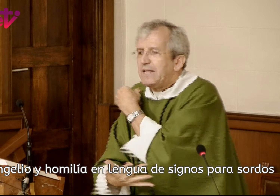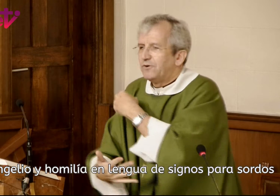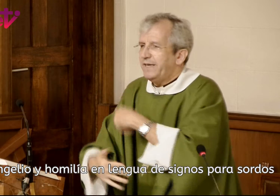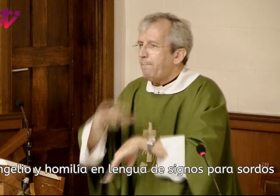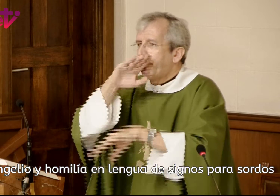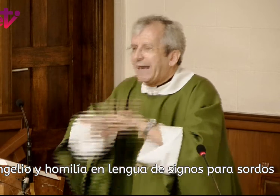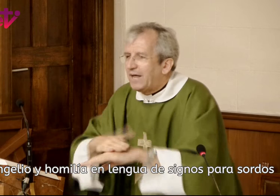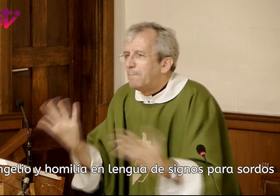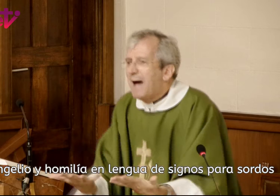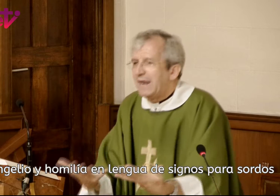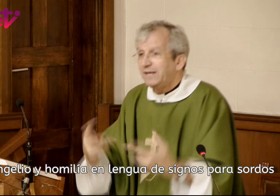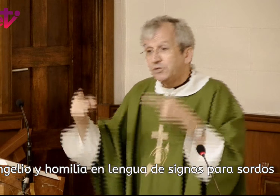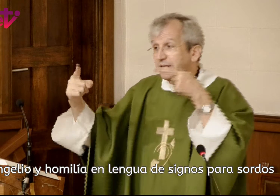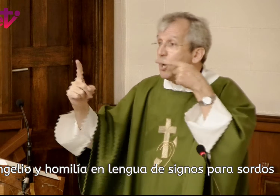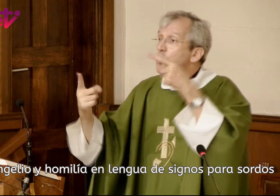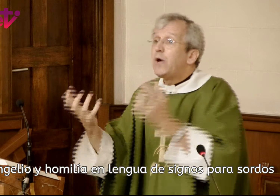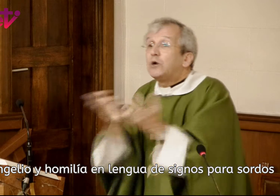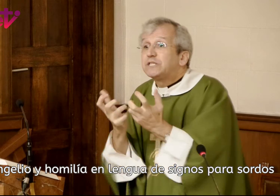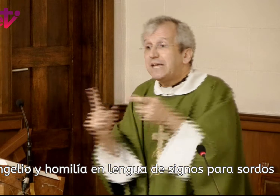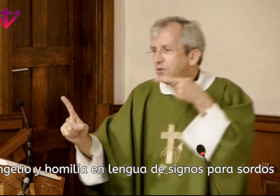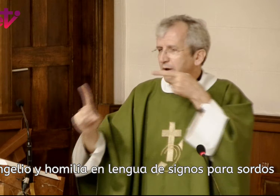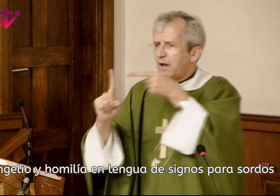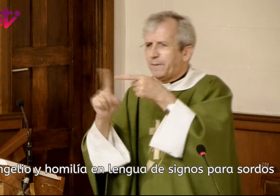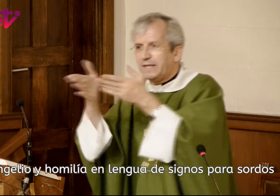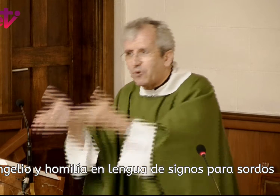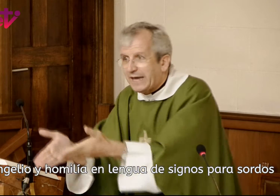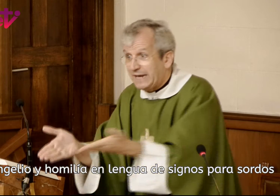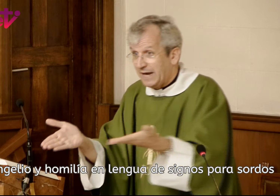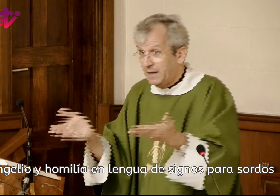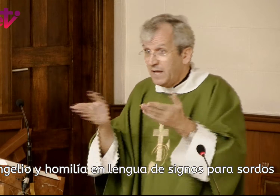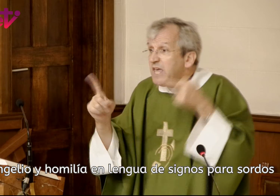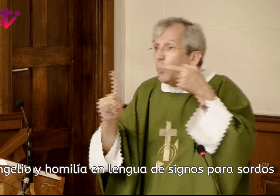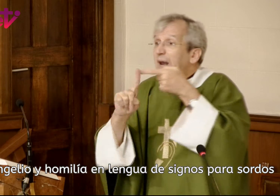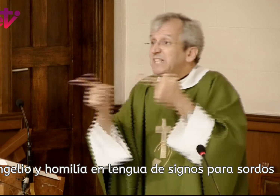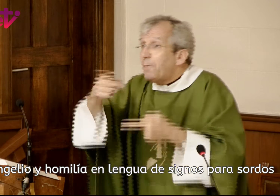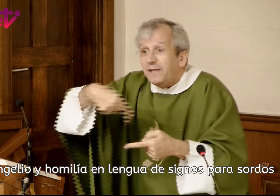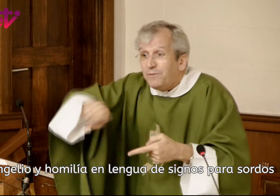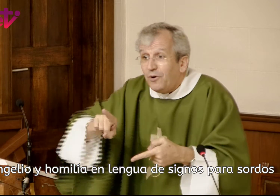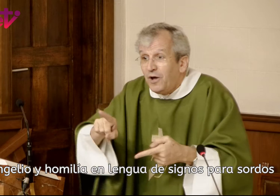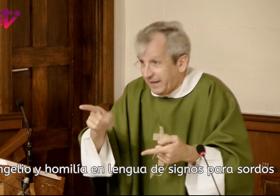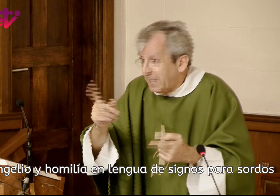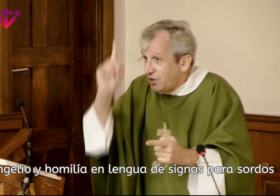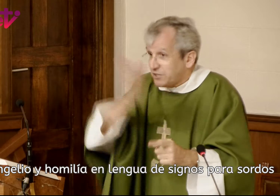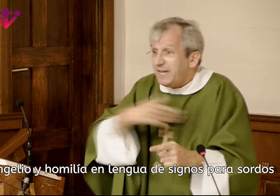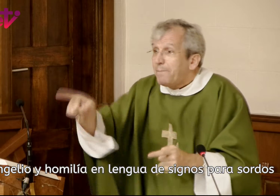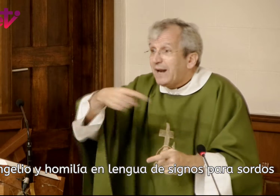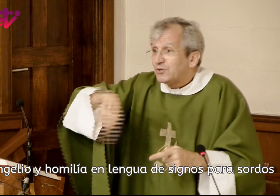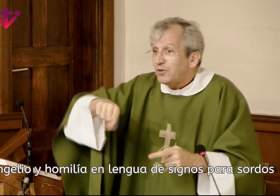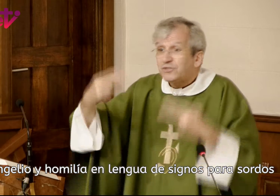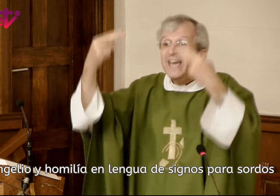fallo, pecado, mal. Es decir, no he conseguido el objetivo que quería. ¿Y cuál es el objetivo que Dios quiere para nosotros